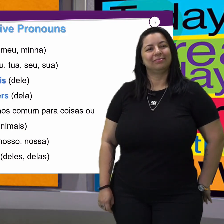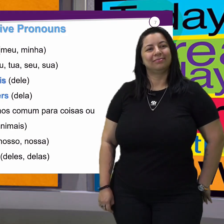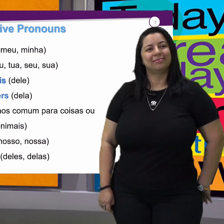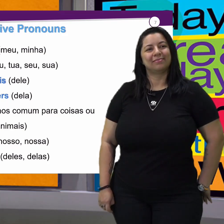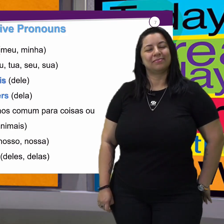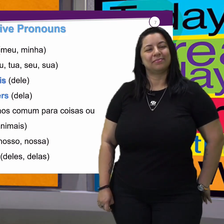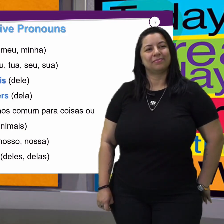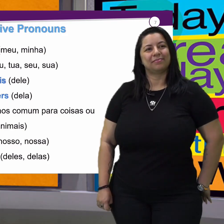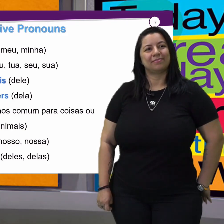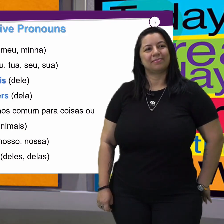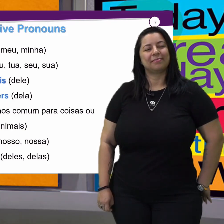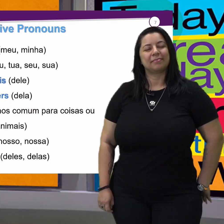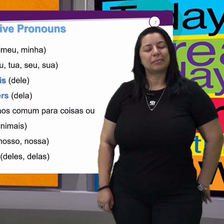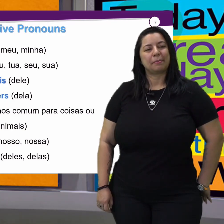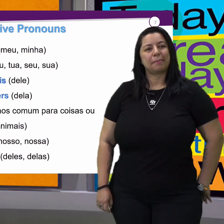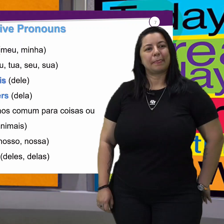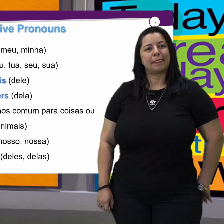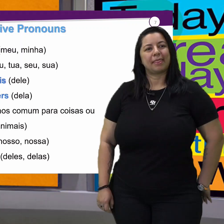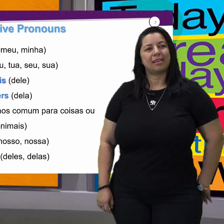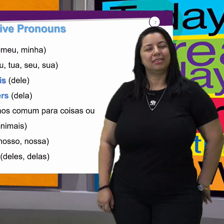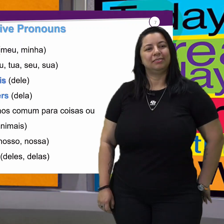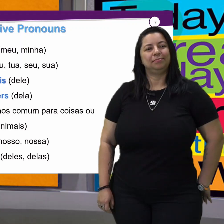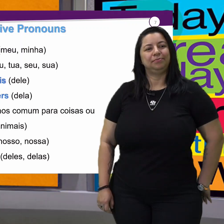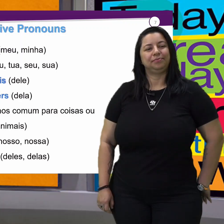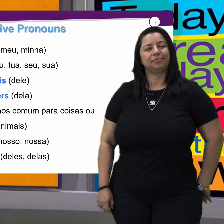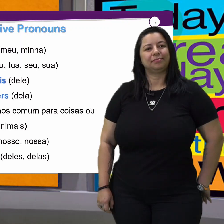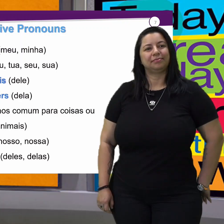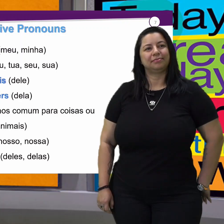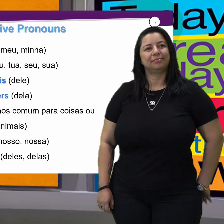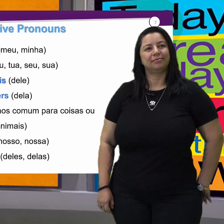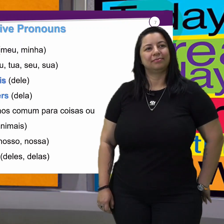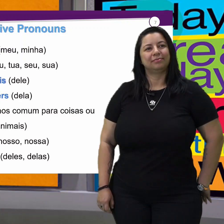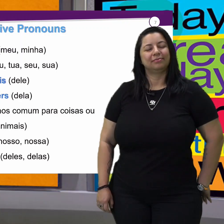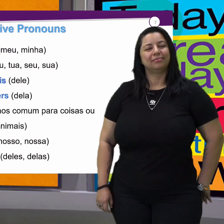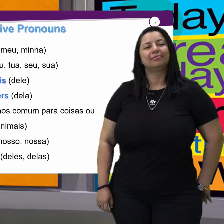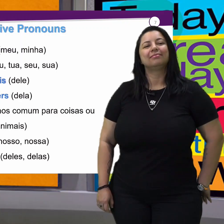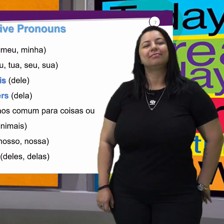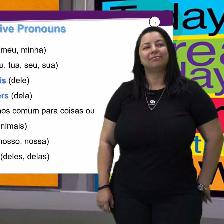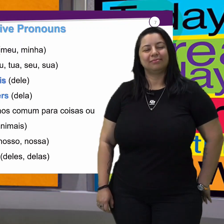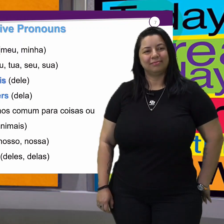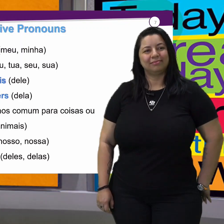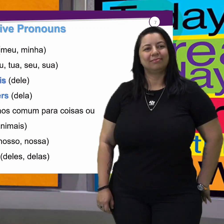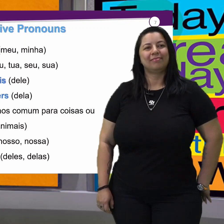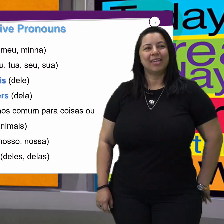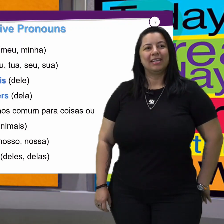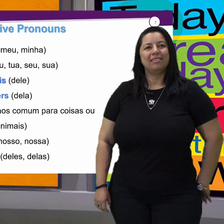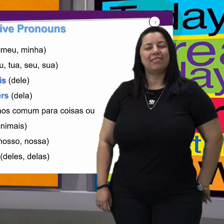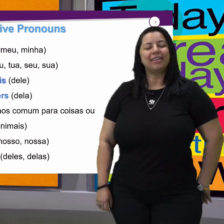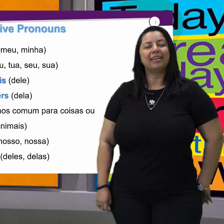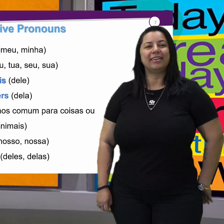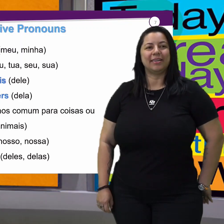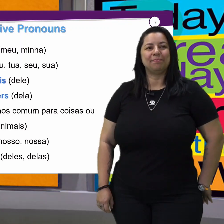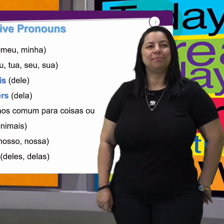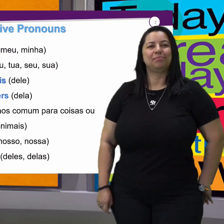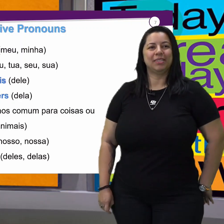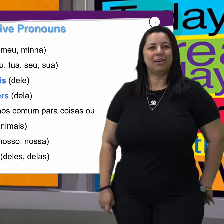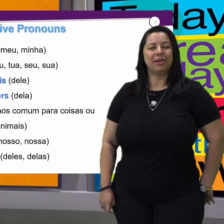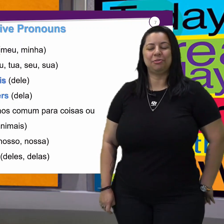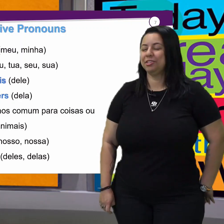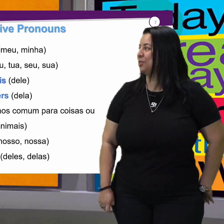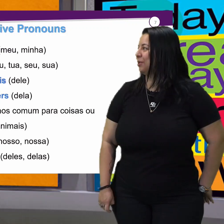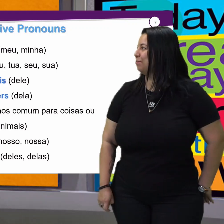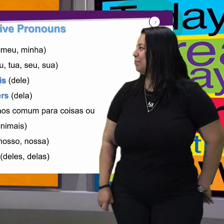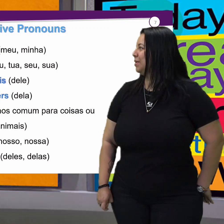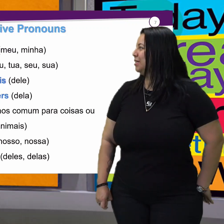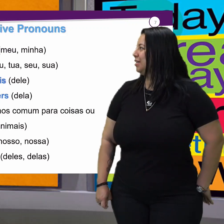relação a isso. Vimos essa parte, quem não entendeu, a gente ainda tem revisão, a gente ainda tem atividade, calma lá, a gente vai praticar. Vai entender. Não